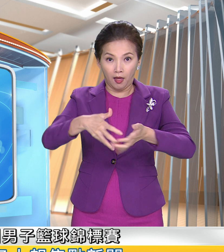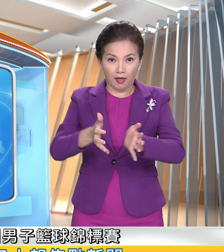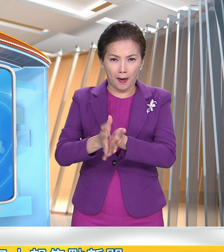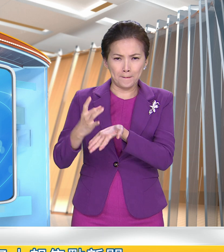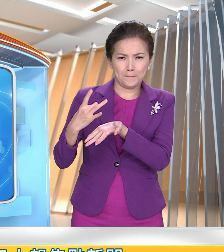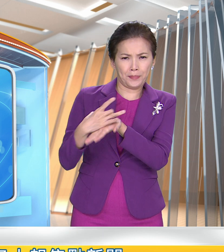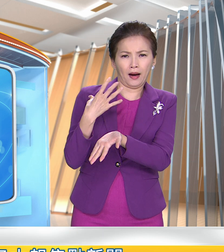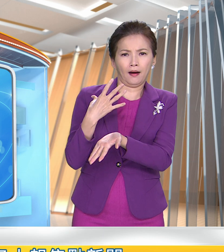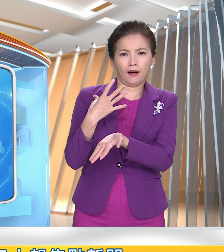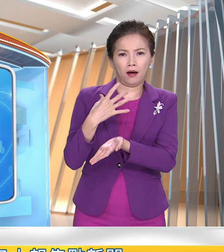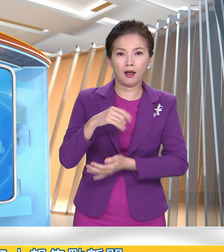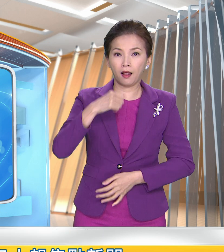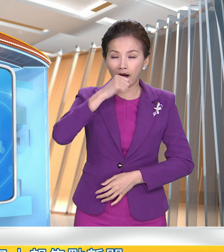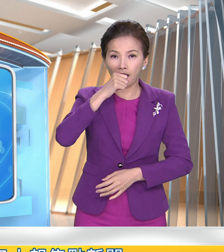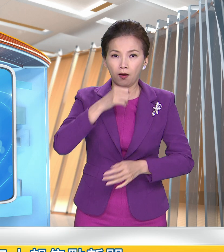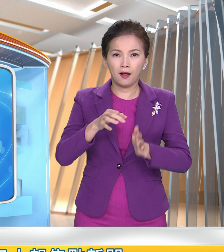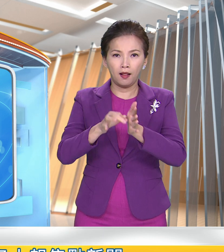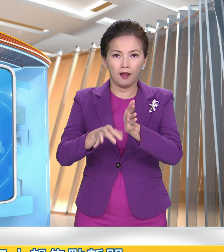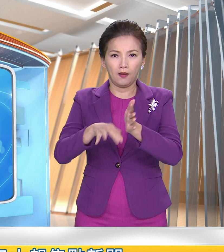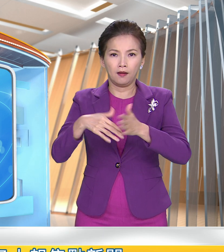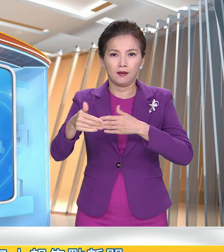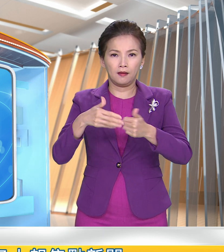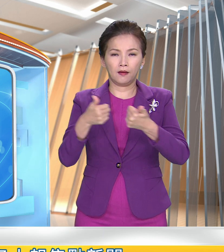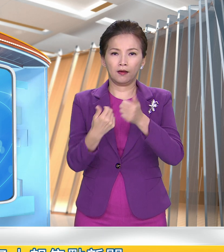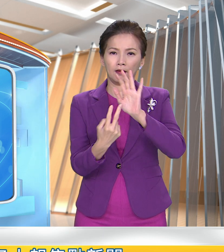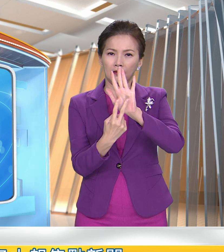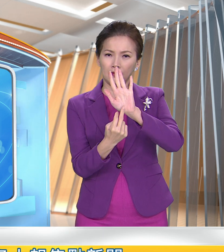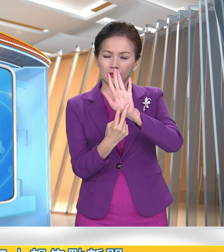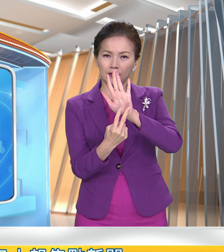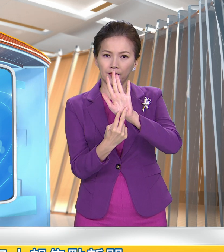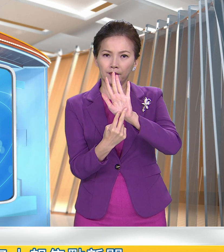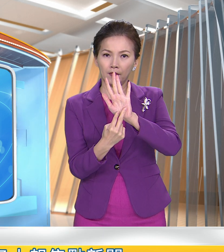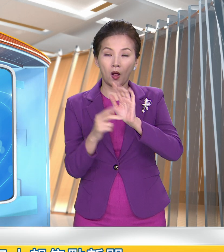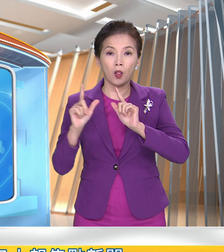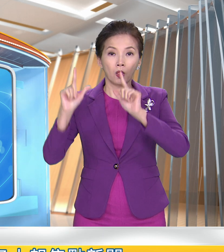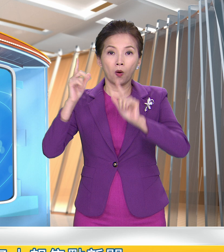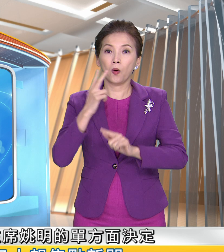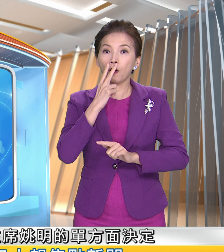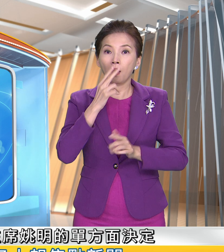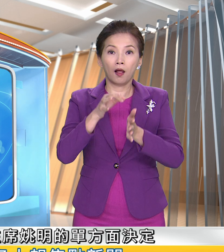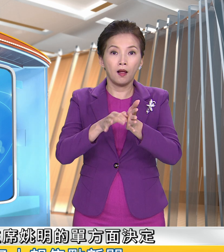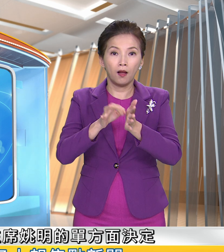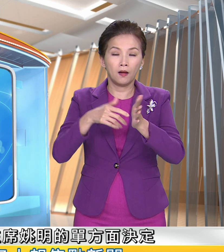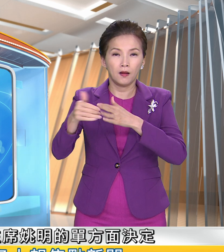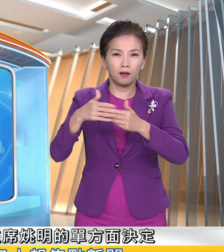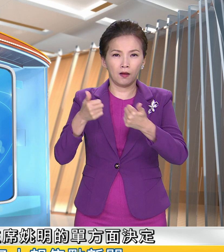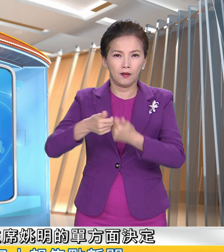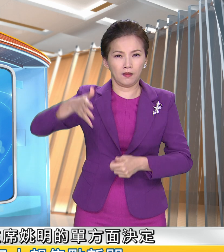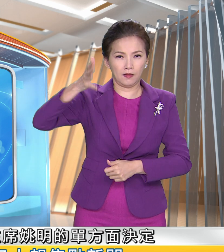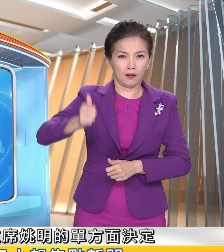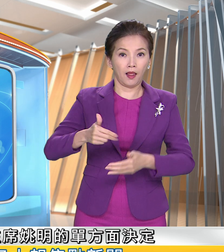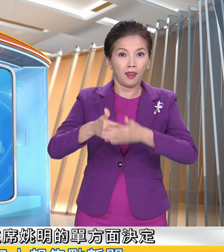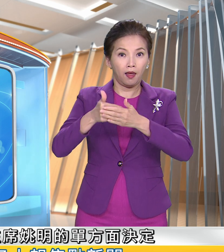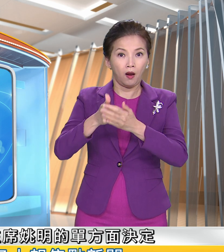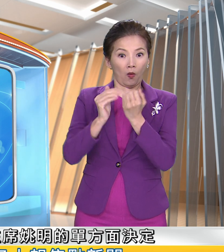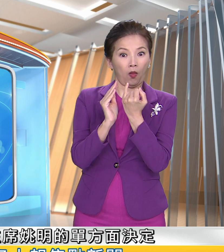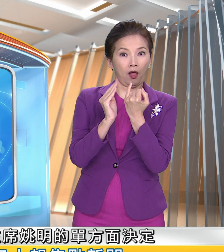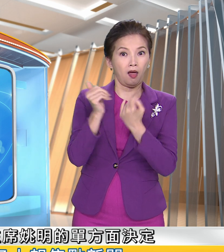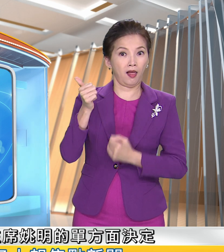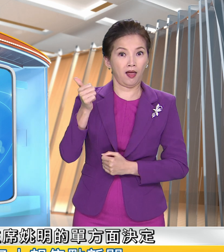警被退赛。篮球协会表示，是东亚篮球协会主席姚明的单方面决